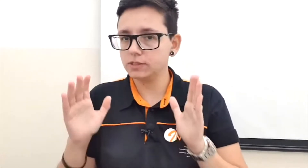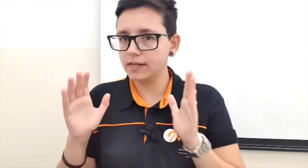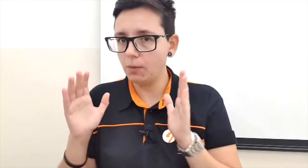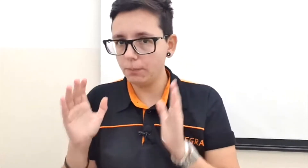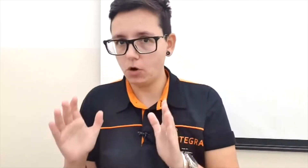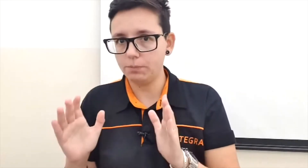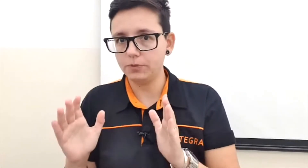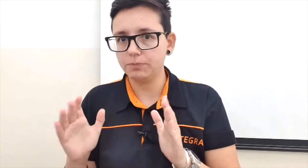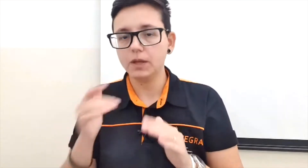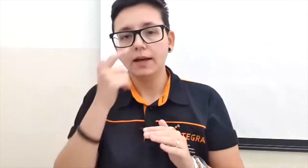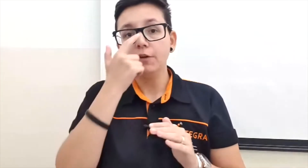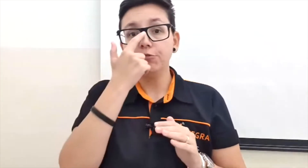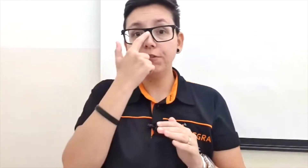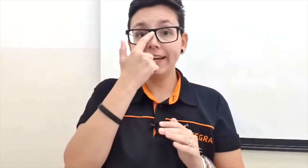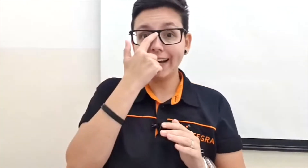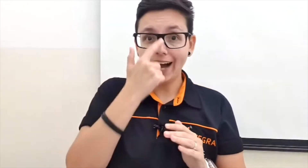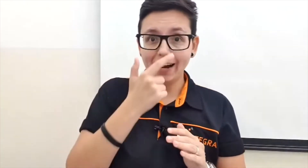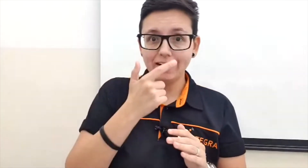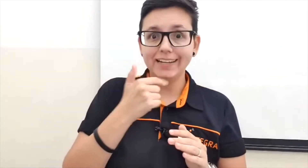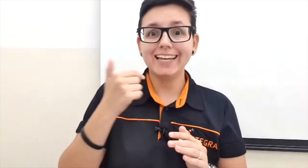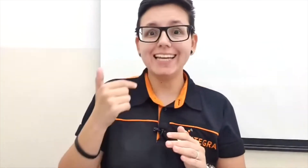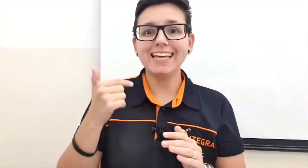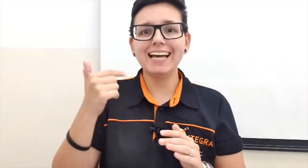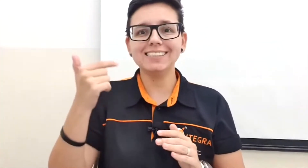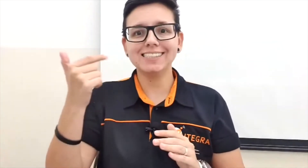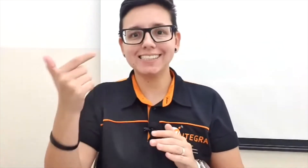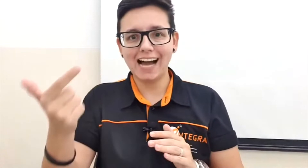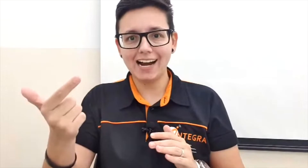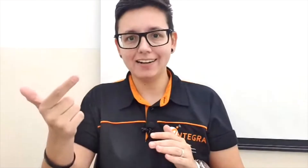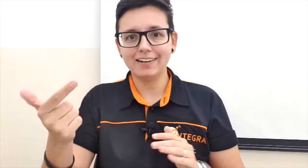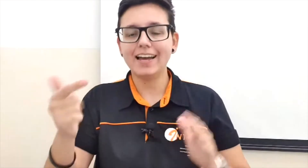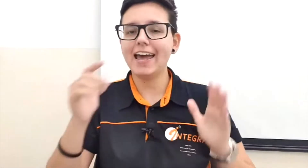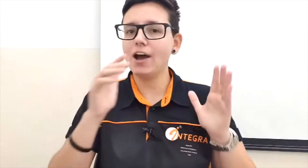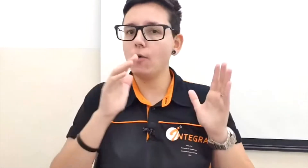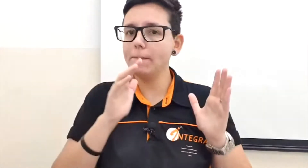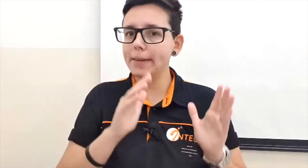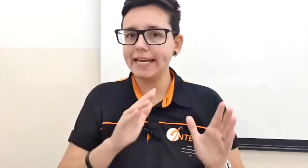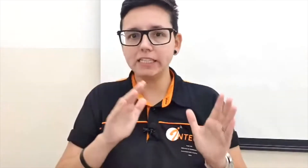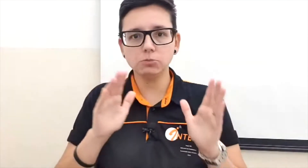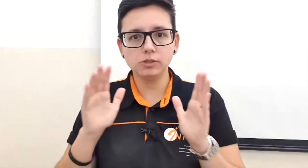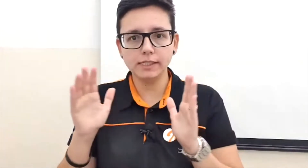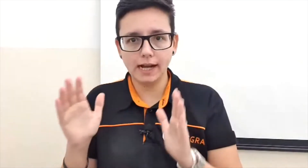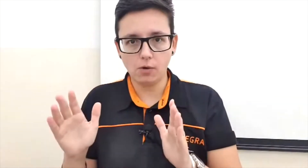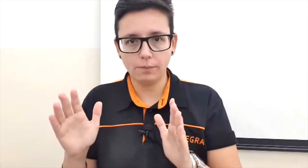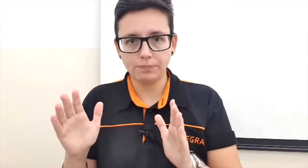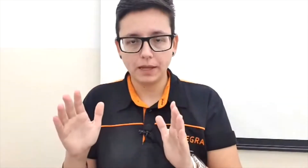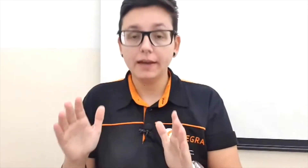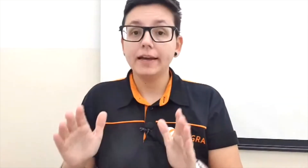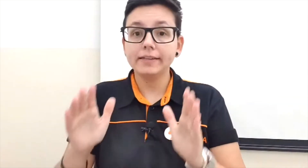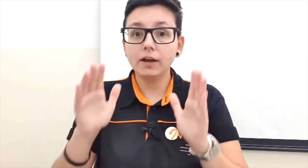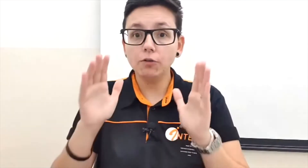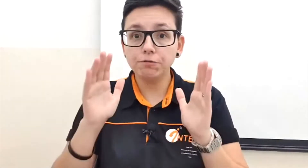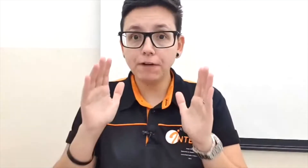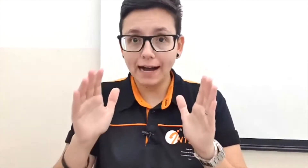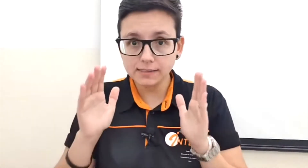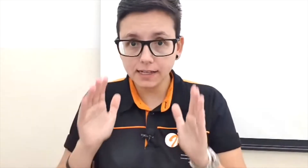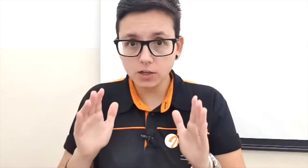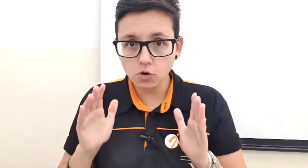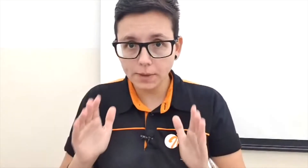sinal próprio. Ficar e estar é o mesmo sinal. Então, faz aí